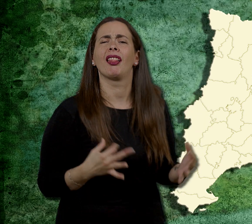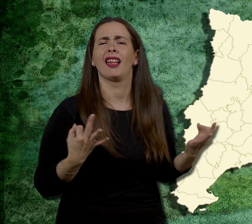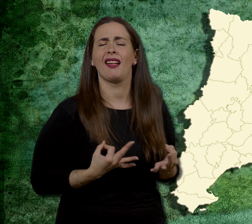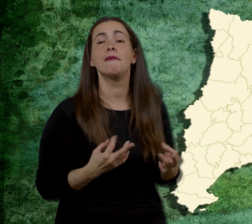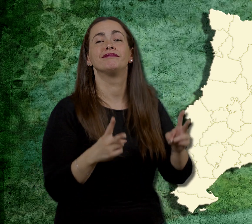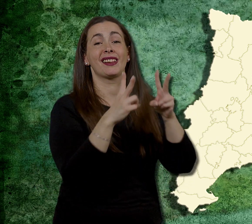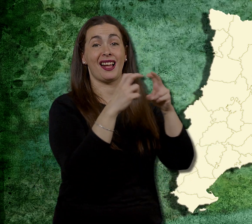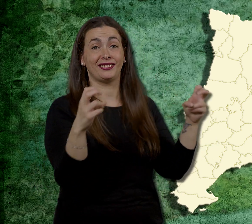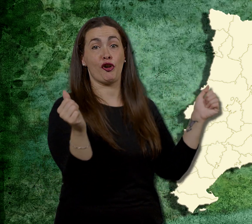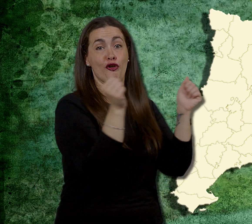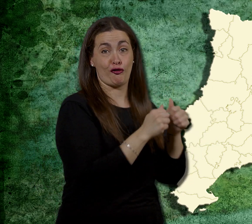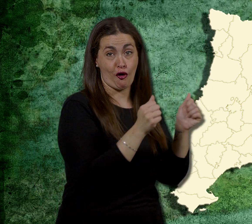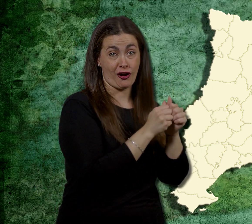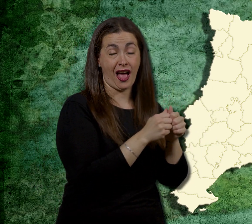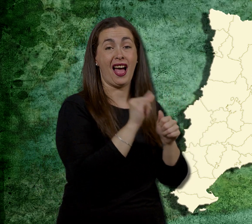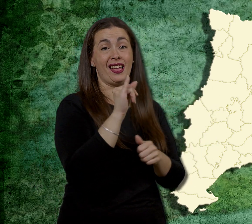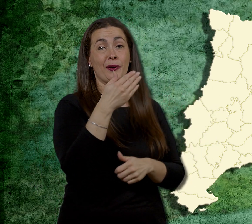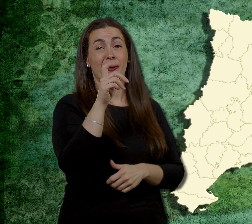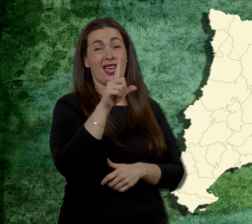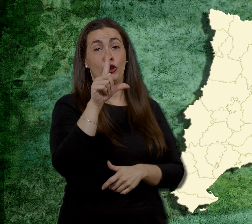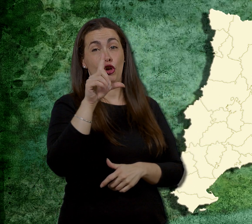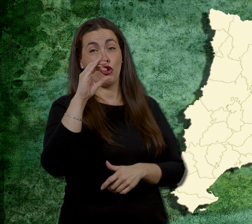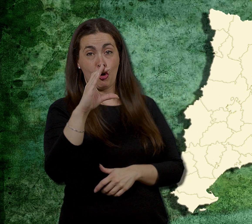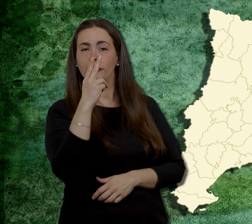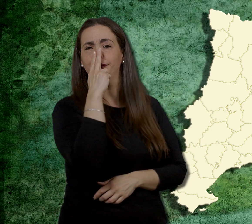Imprescindible, veure els castells de la Roca i de Bell-lloc.